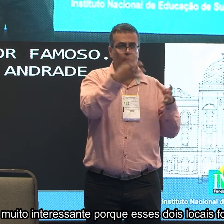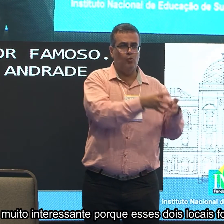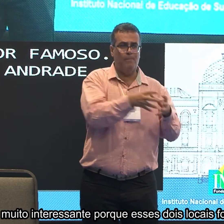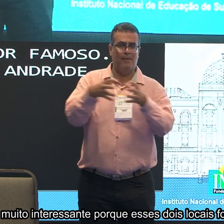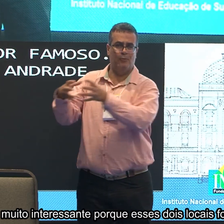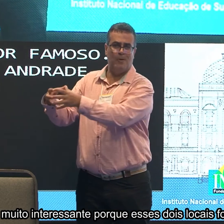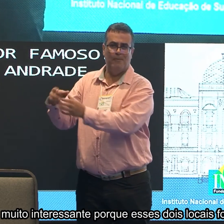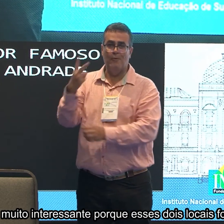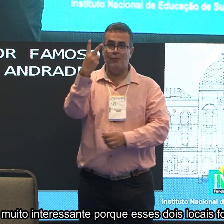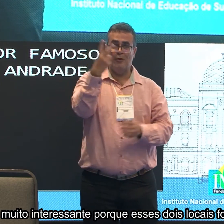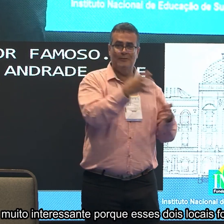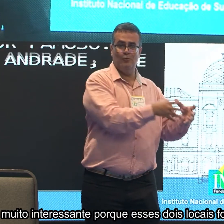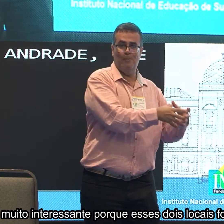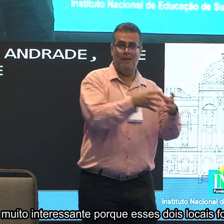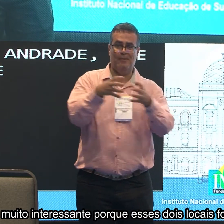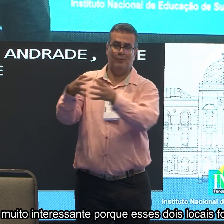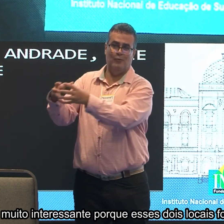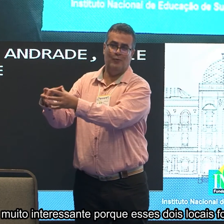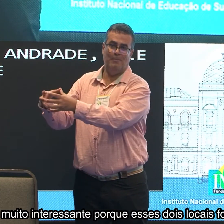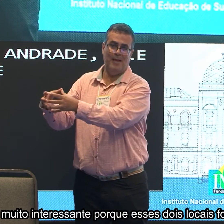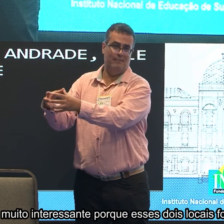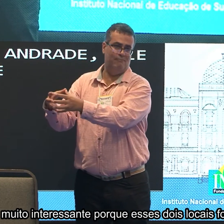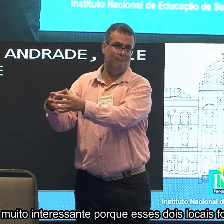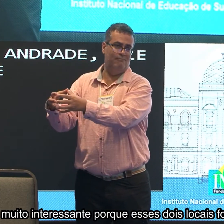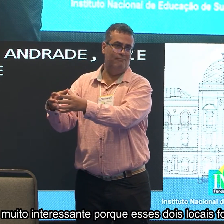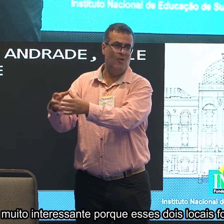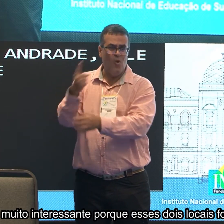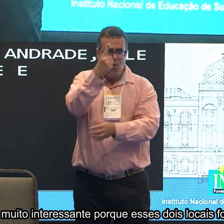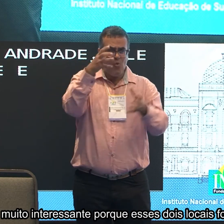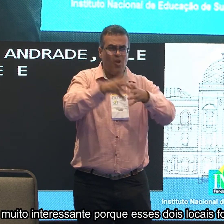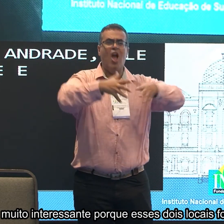muito interessante porque esses dois locais eles foram